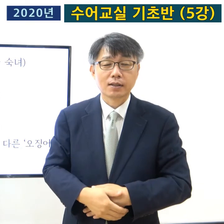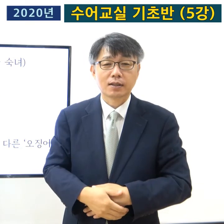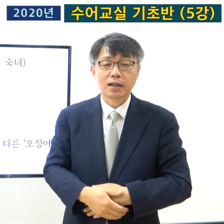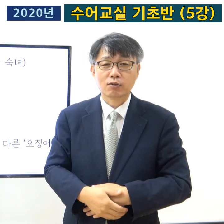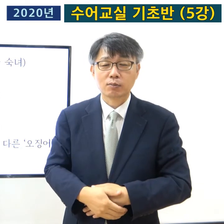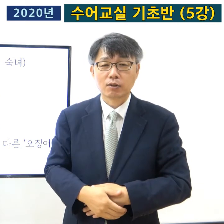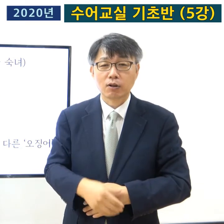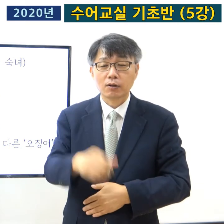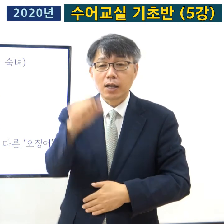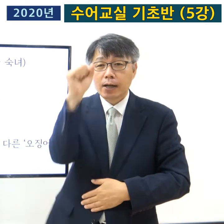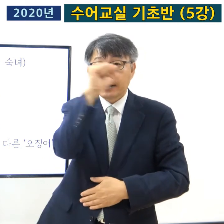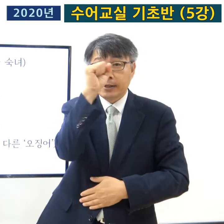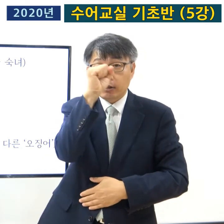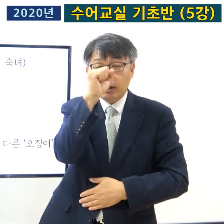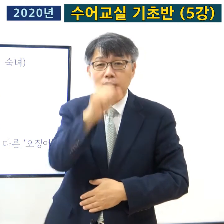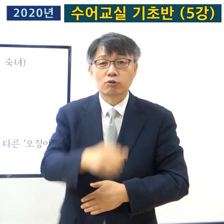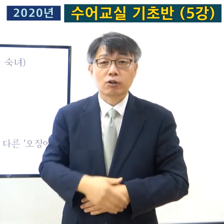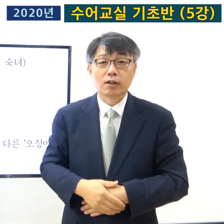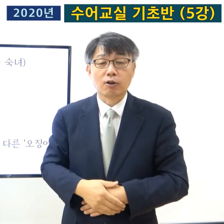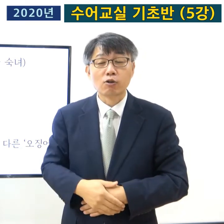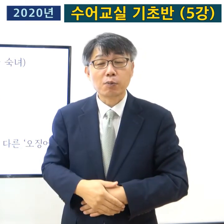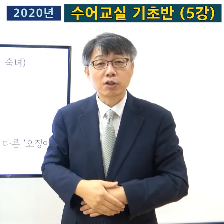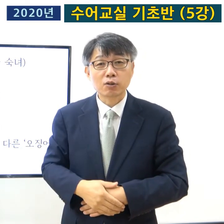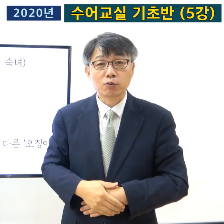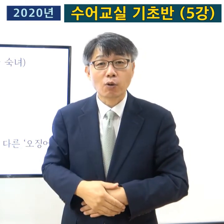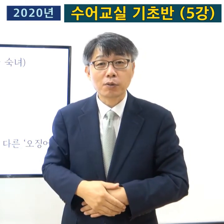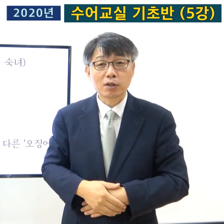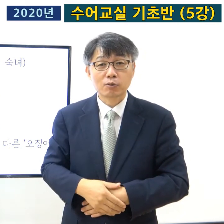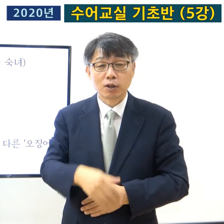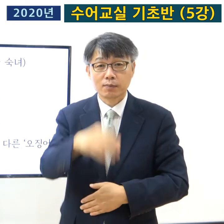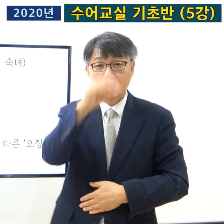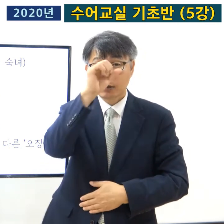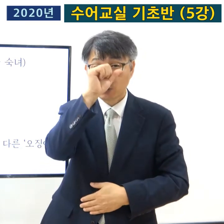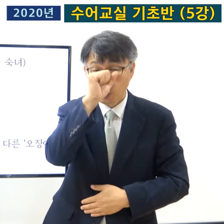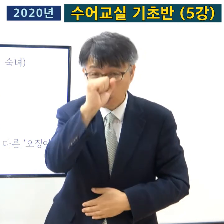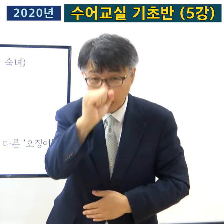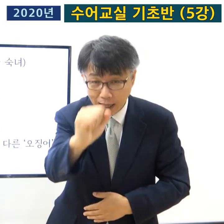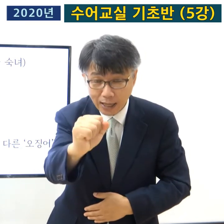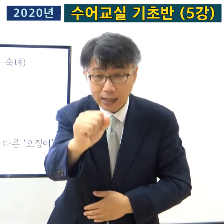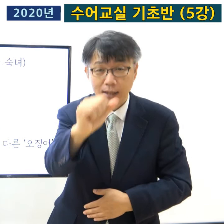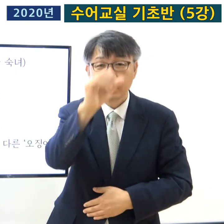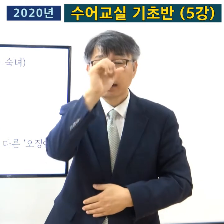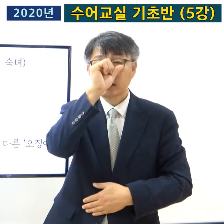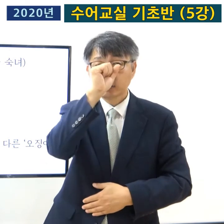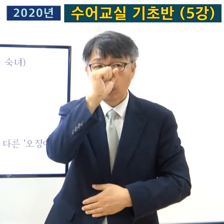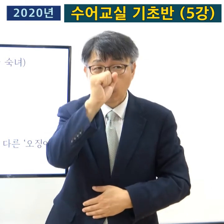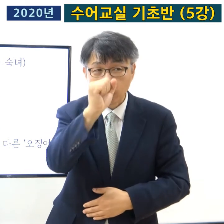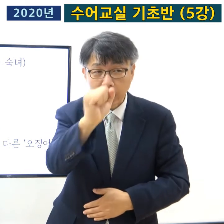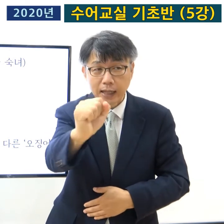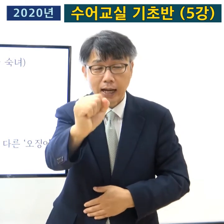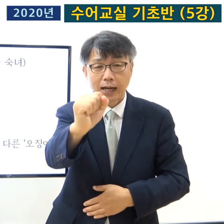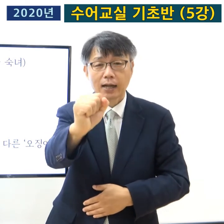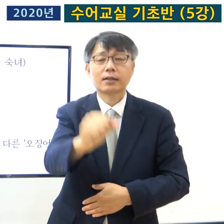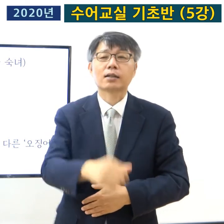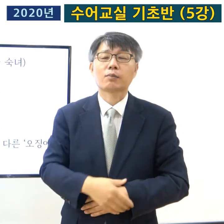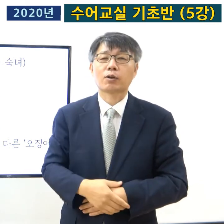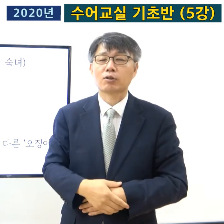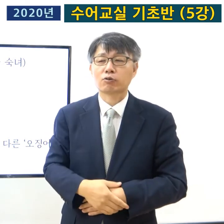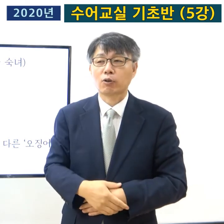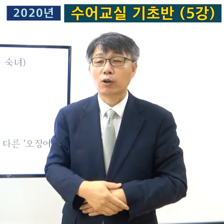이렇게 해주시면 되고요. 이렇게 흔들어 주셔도 되고, 얼굴 표정이 좀 좋은 표정이면 좋겠습니다. 좋다, 선하다, 이렇게 표현해 주고요.